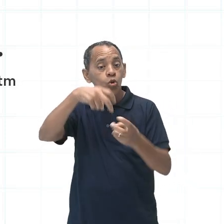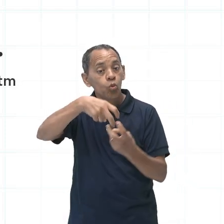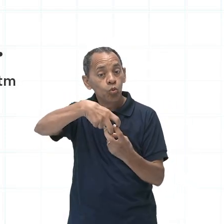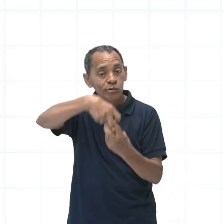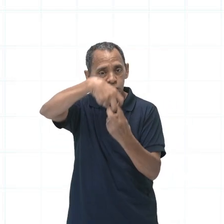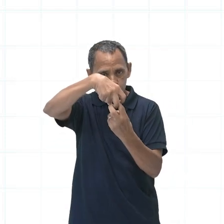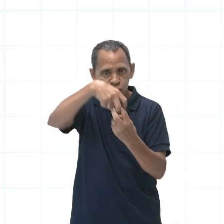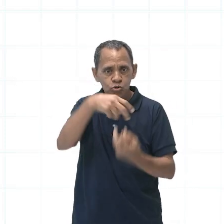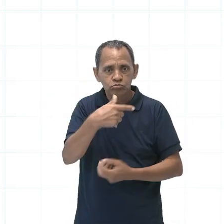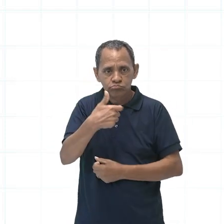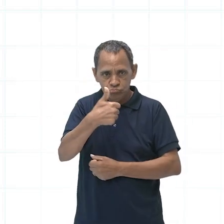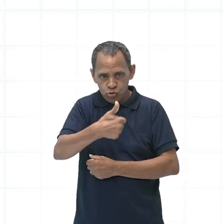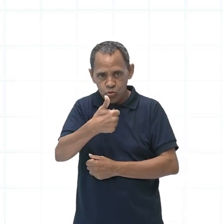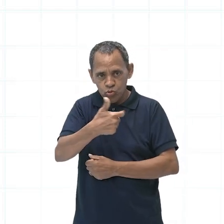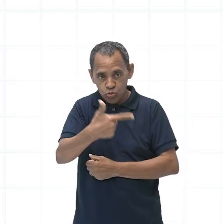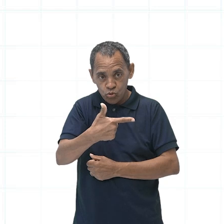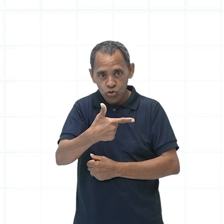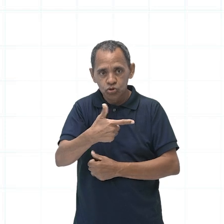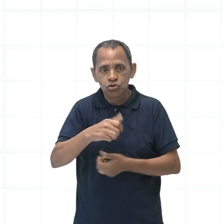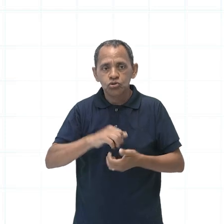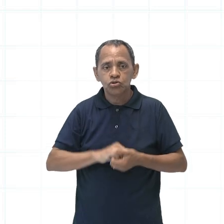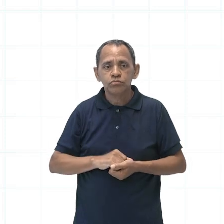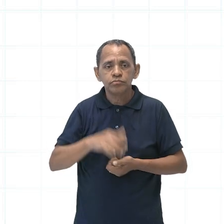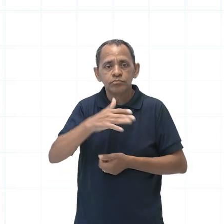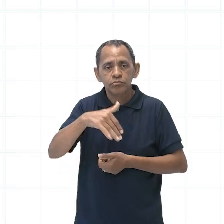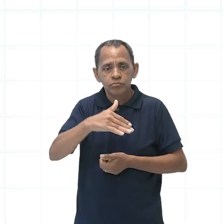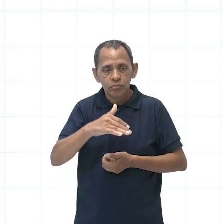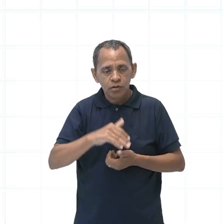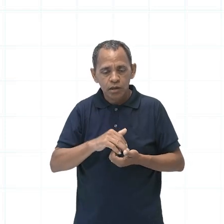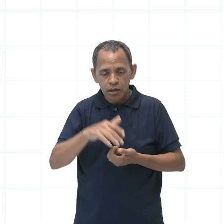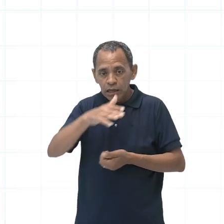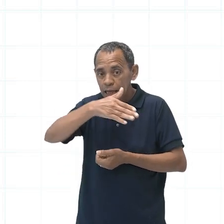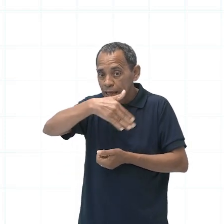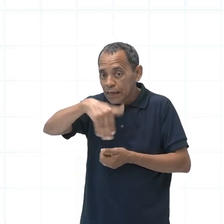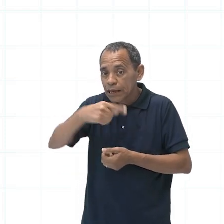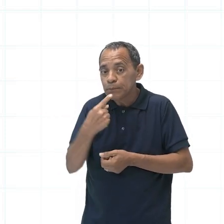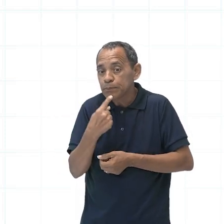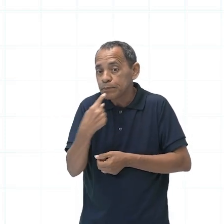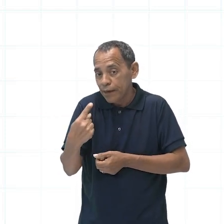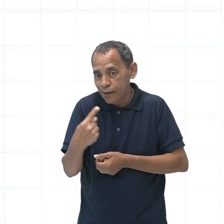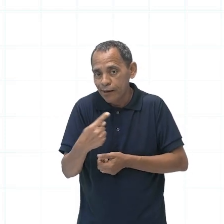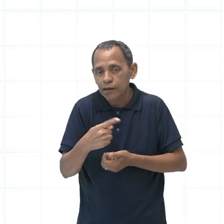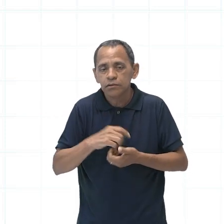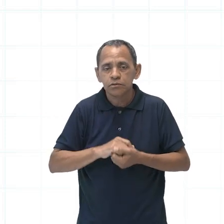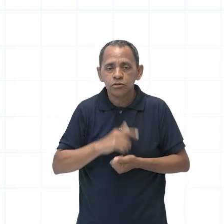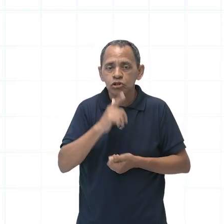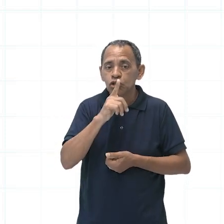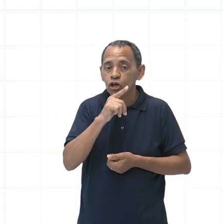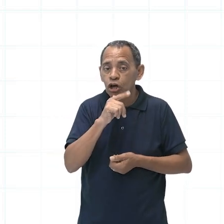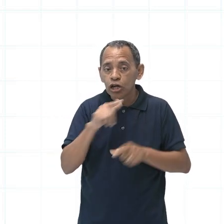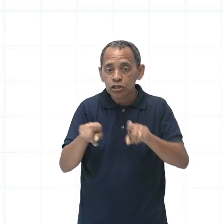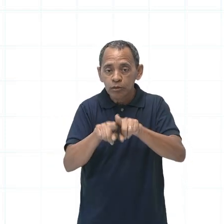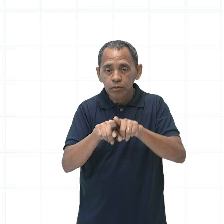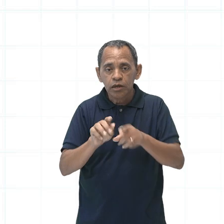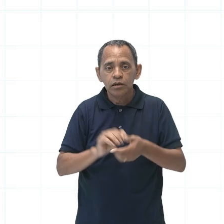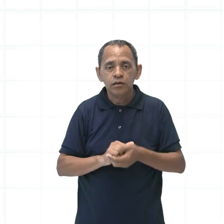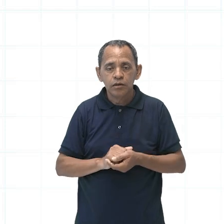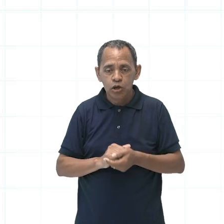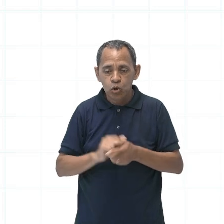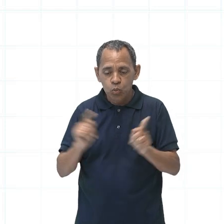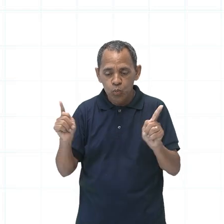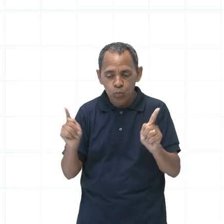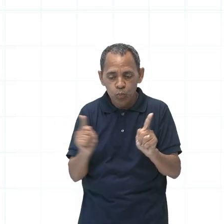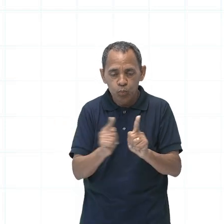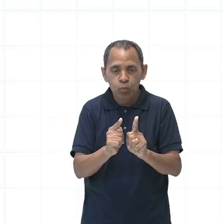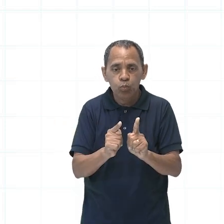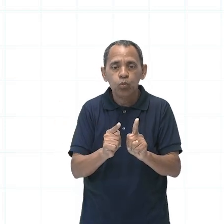no inciso 2. As áreas no entorno dos lagos e lagoas naturais em faixas com largura mínima